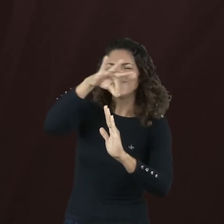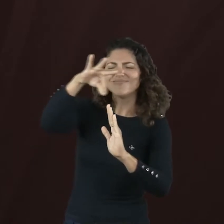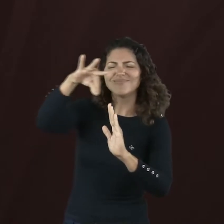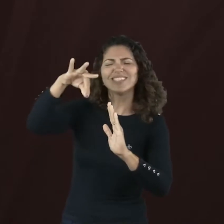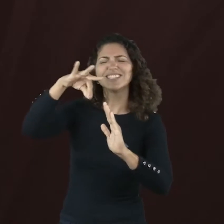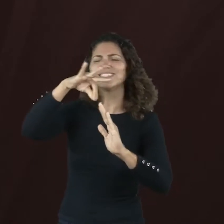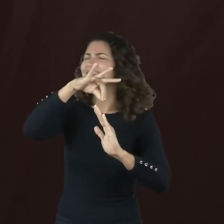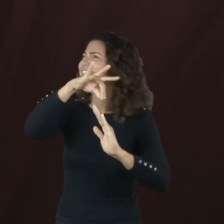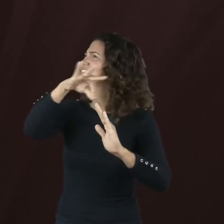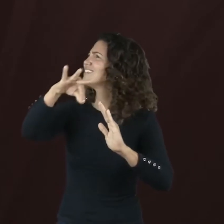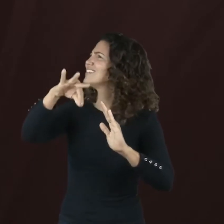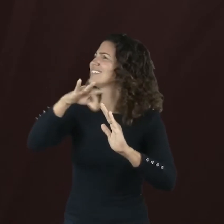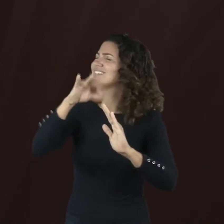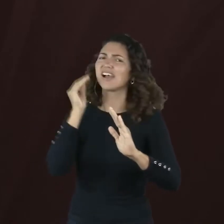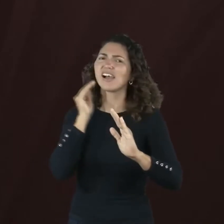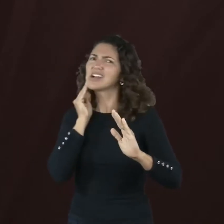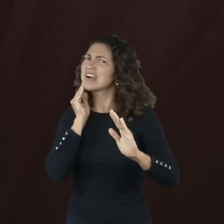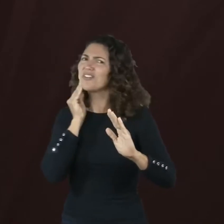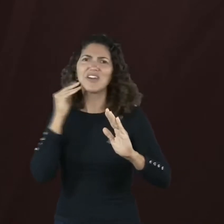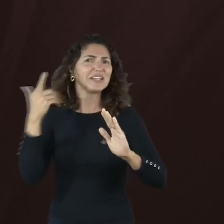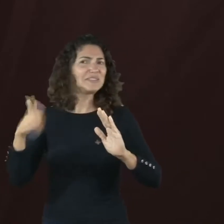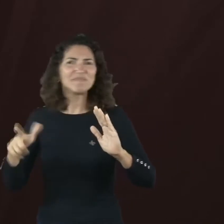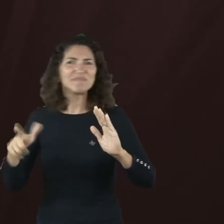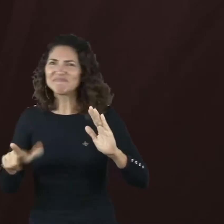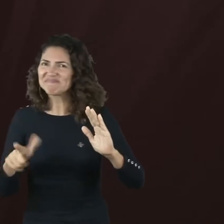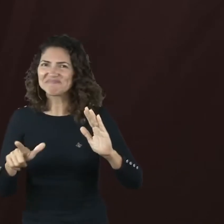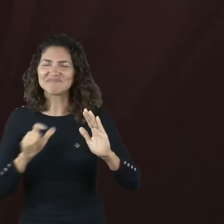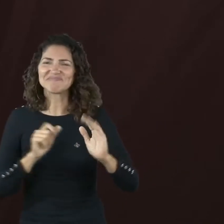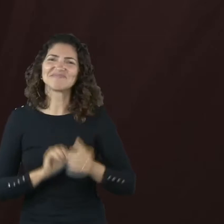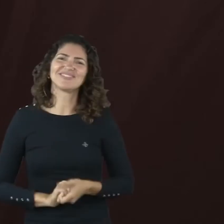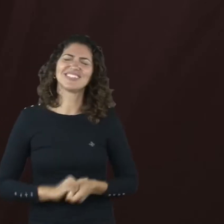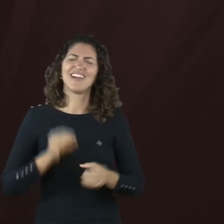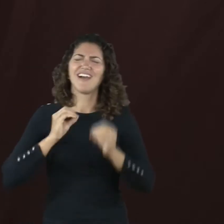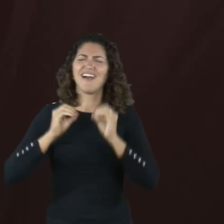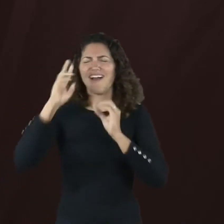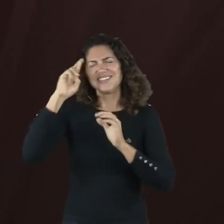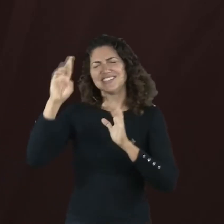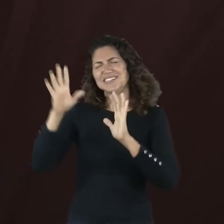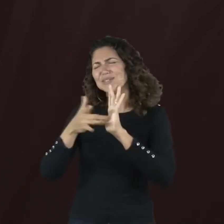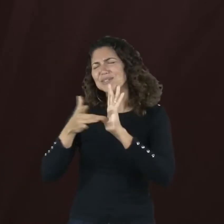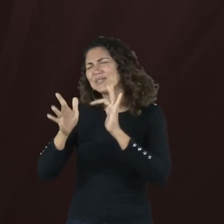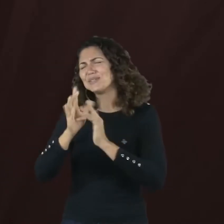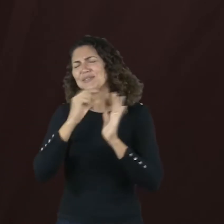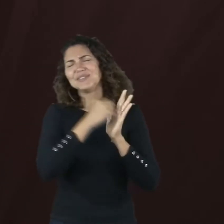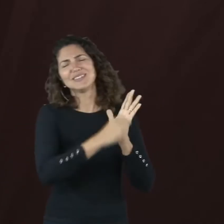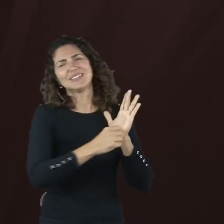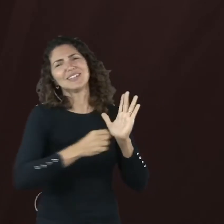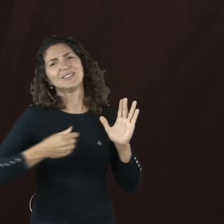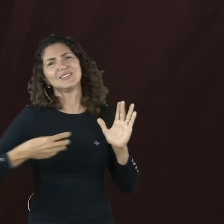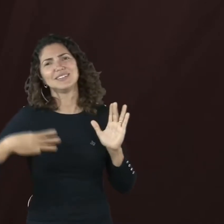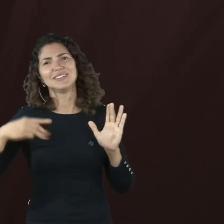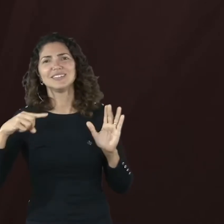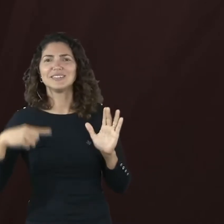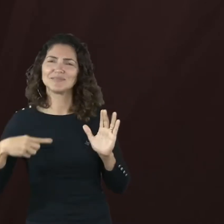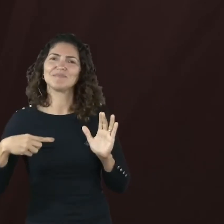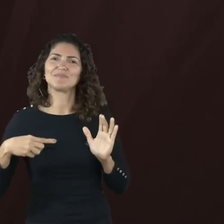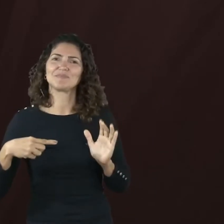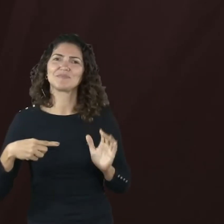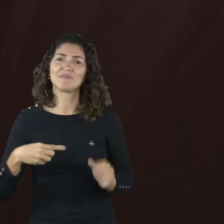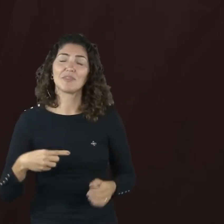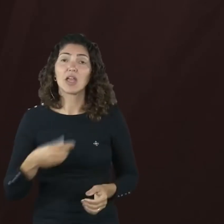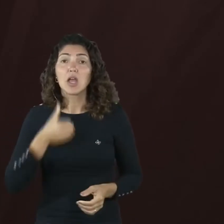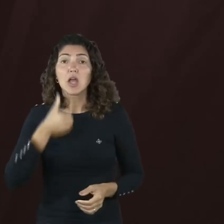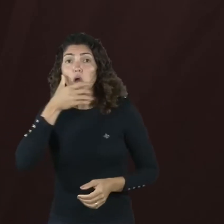sem defeito. Ó Senhor Jesus. Versículo 31. Eis porque deixará o homem a seu pai e a sua mãe, e